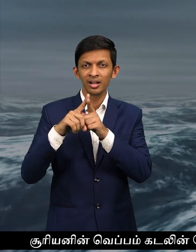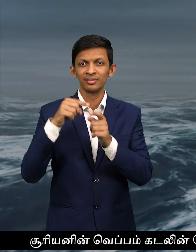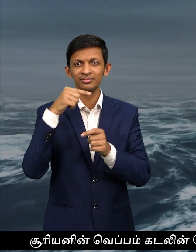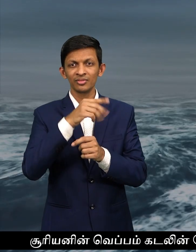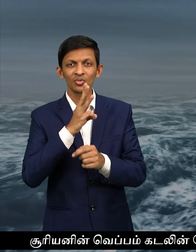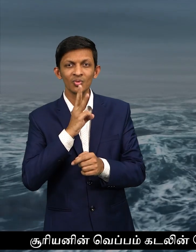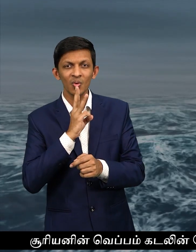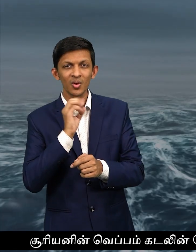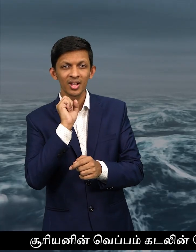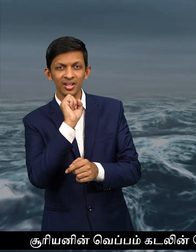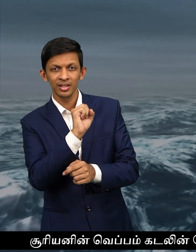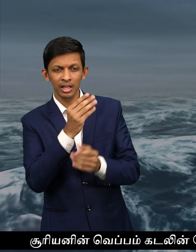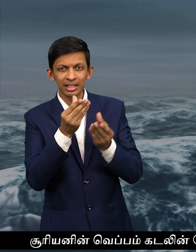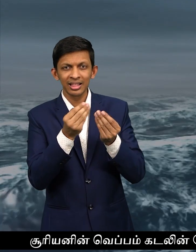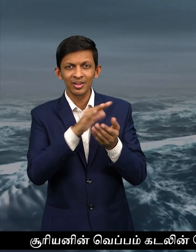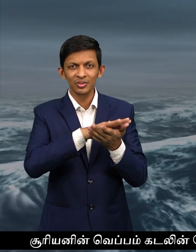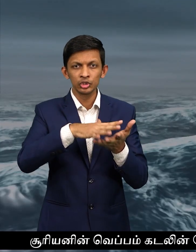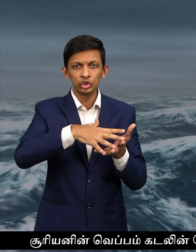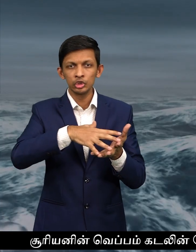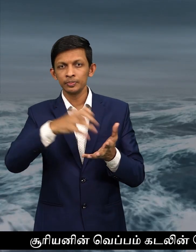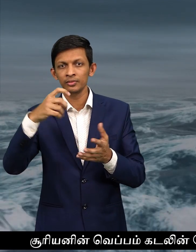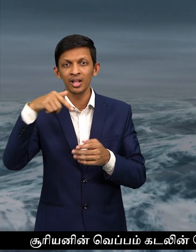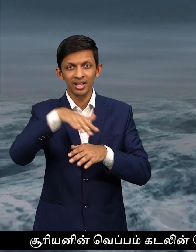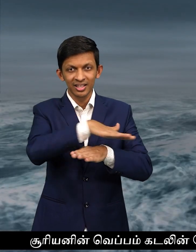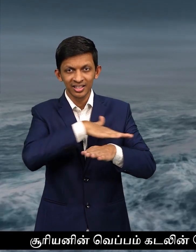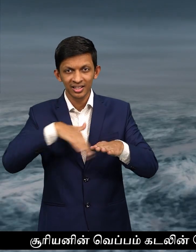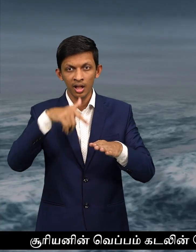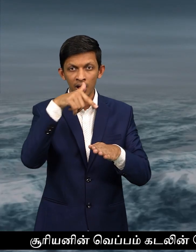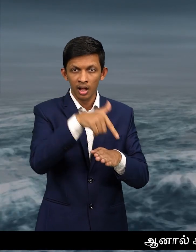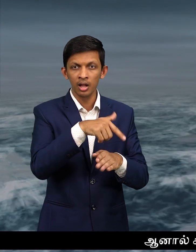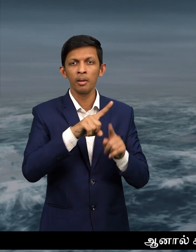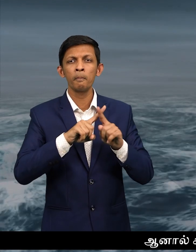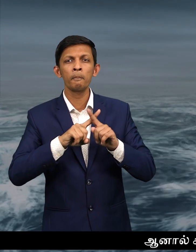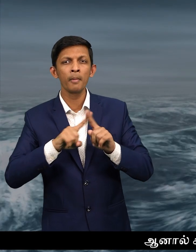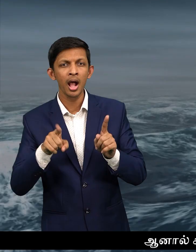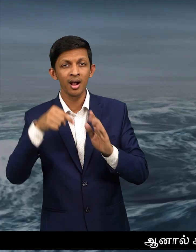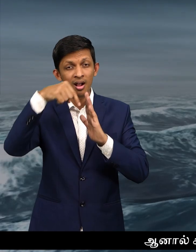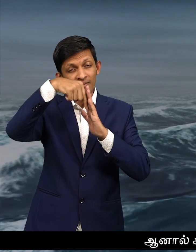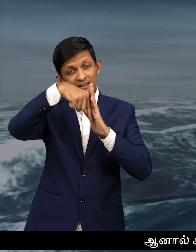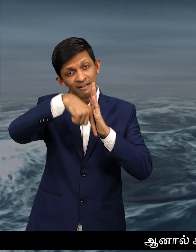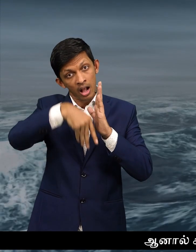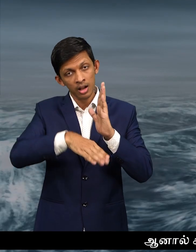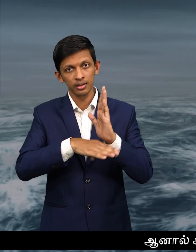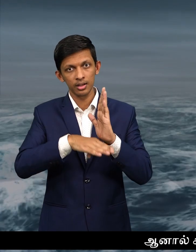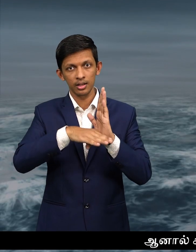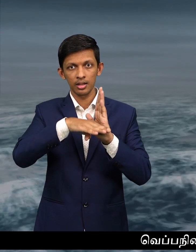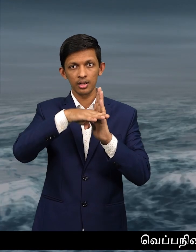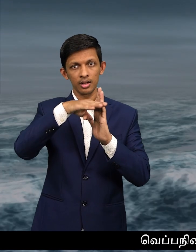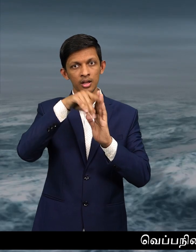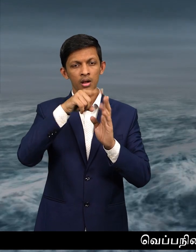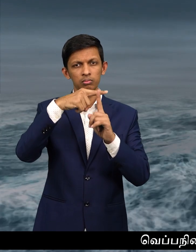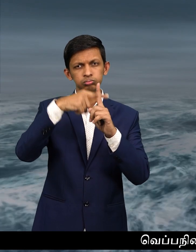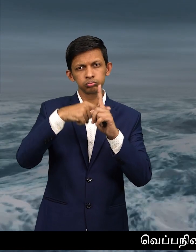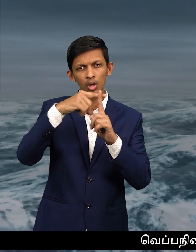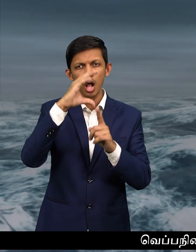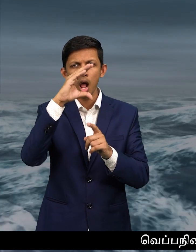சூரியனின் வெப்பம் கடலின் மேற்பரப்பில் உள்ள தண்ணீரால் உறிஞ்சப்படுகிறது. ஆனால் கடலின் ஆழமான மட்டங்களில்